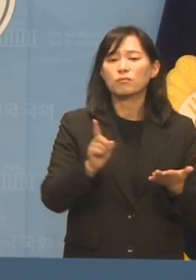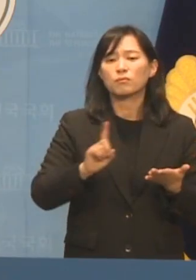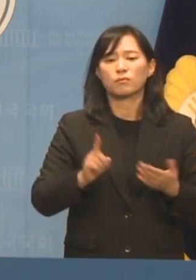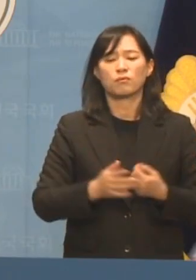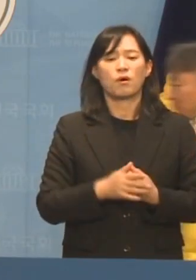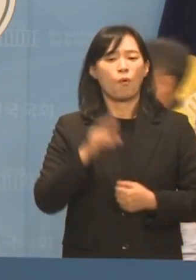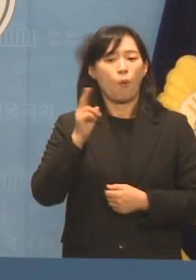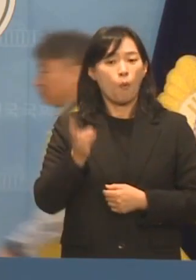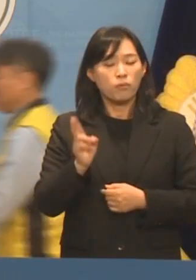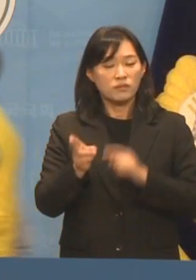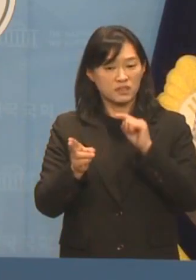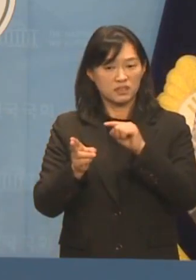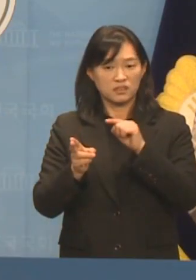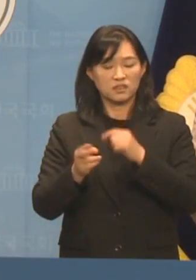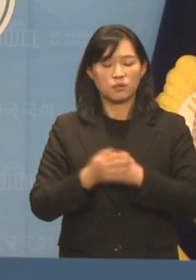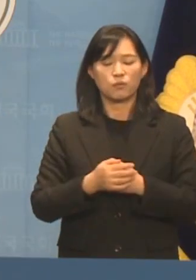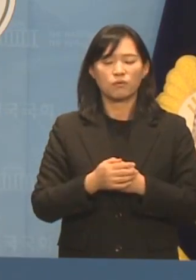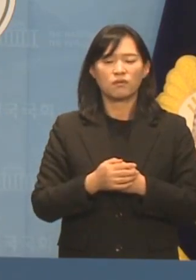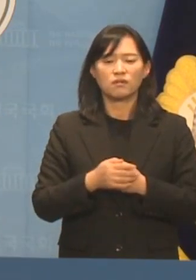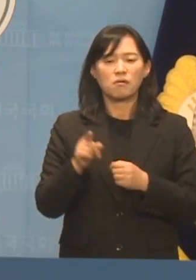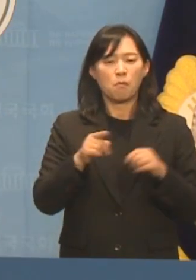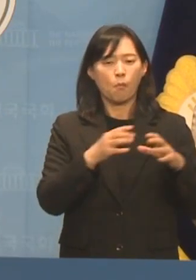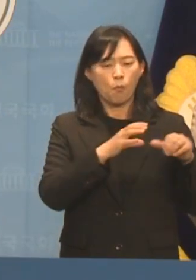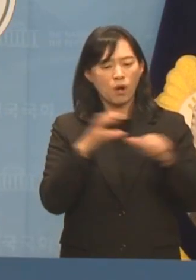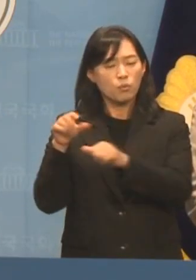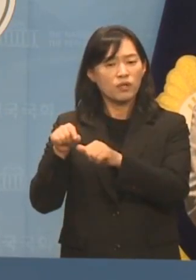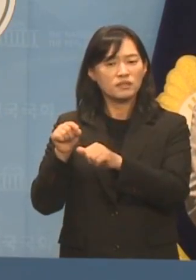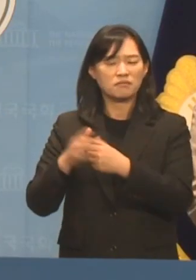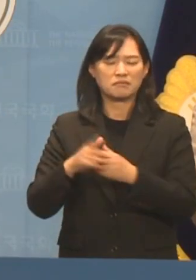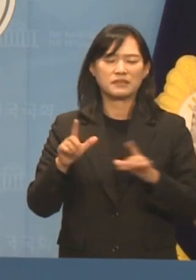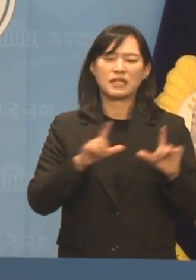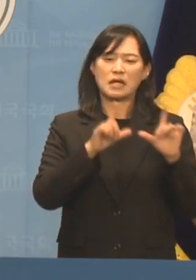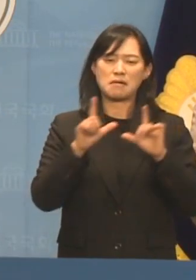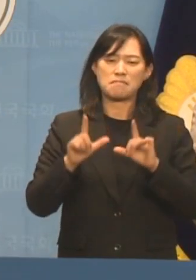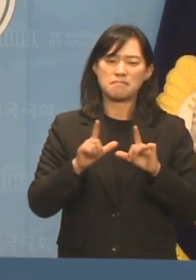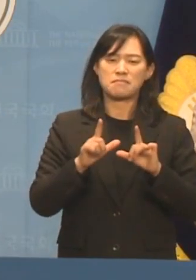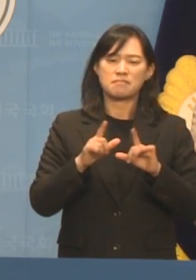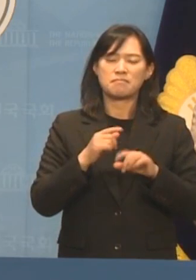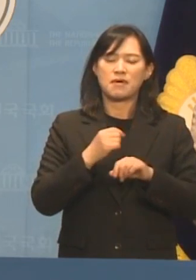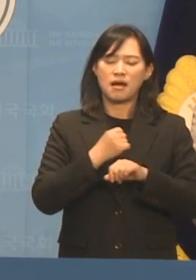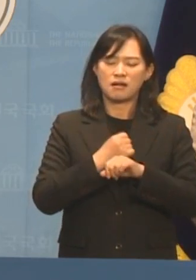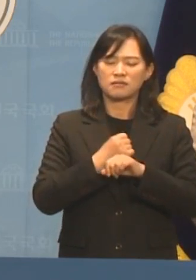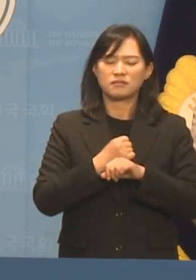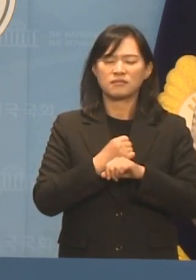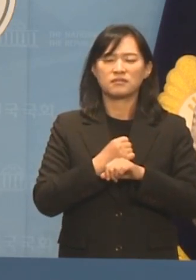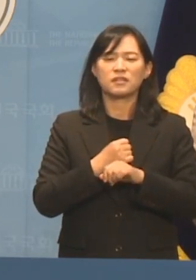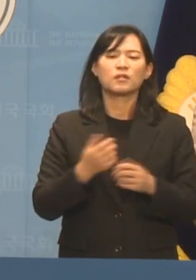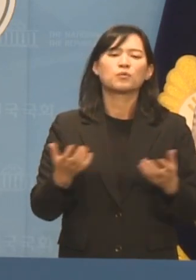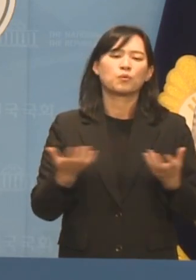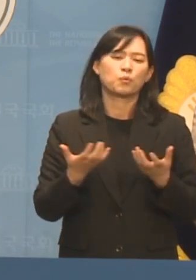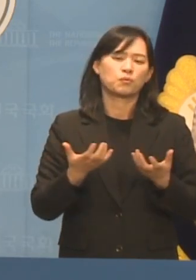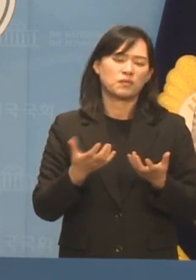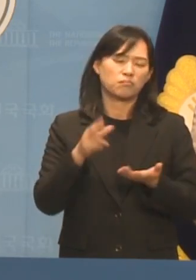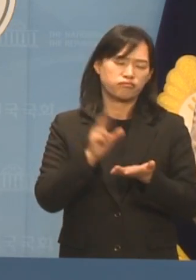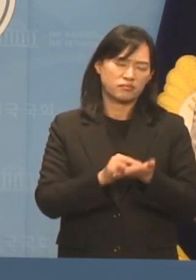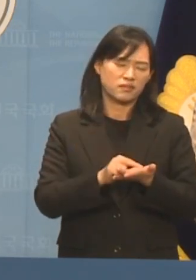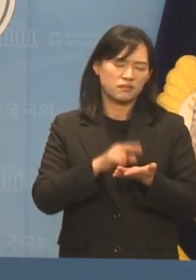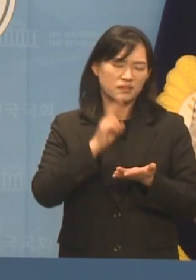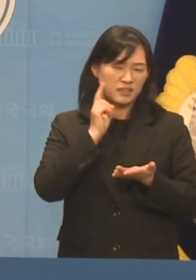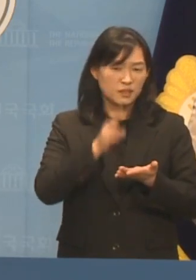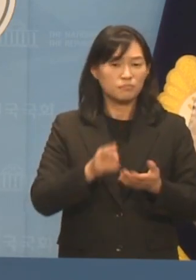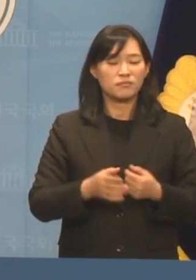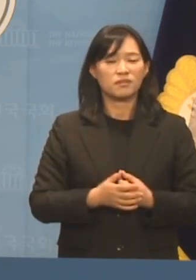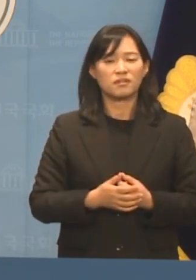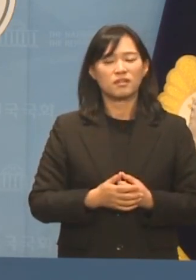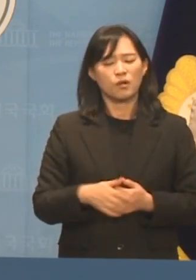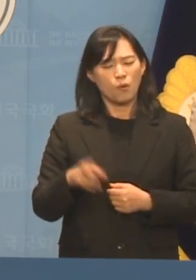이 홈플러스라는 플랫폼을 이용해서 삶을 영위해 나가는 노동자들의 문제가 심각해질 것 같습니다.